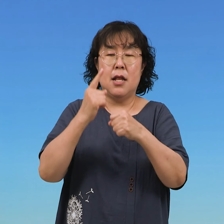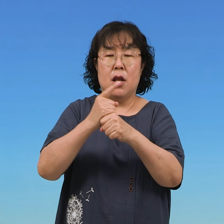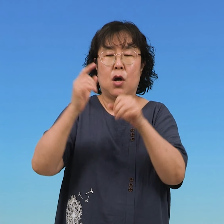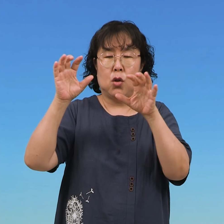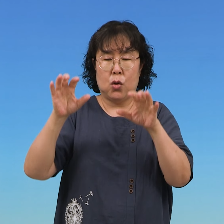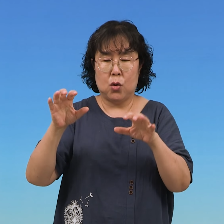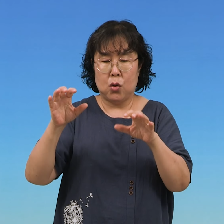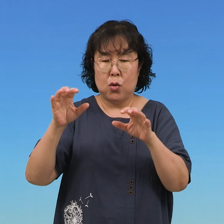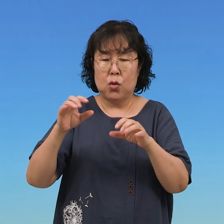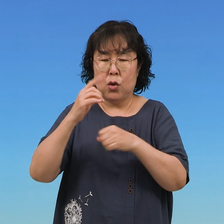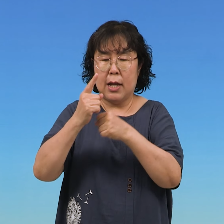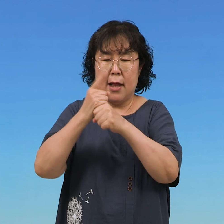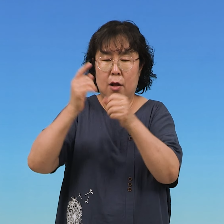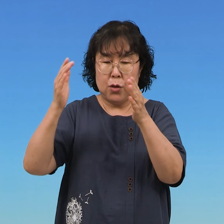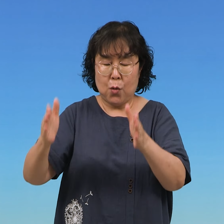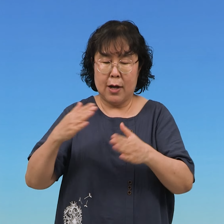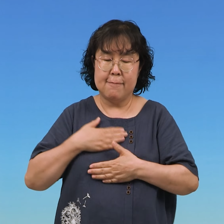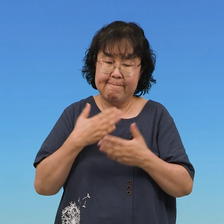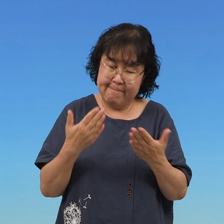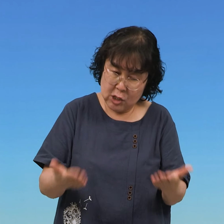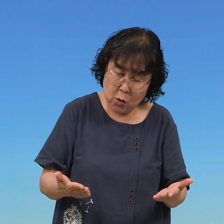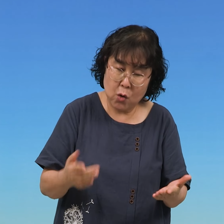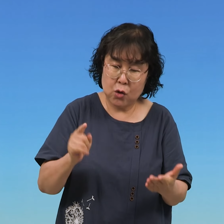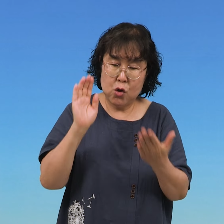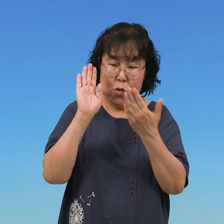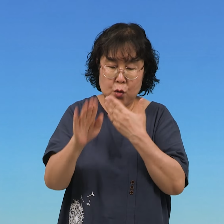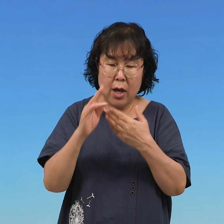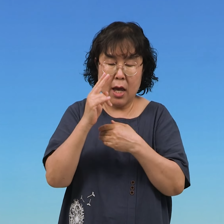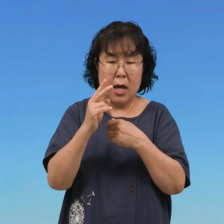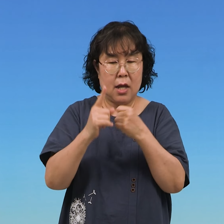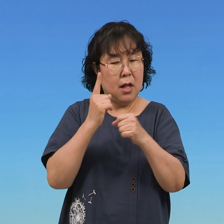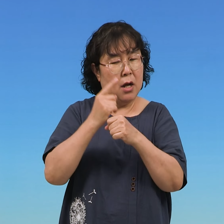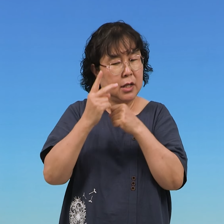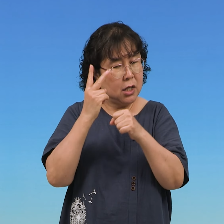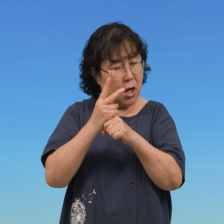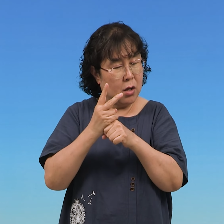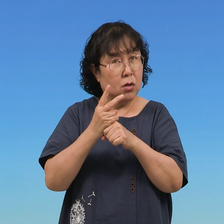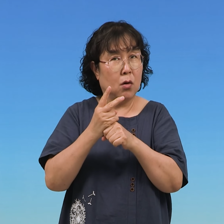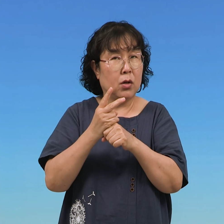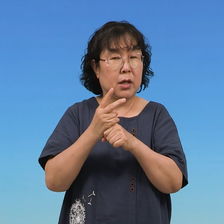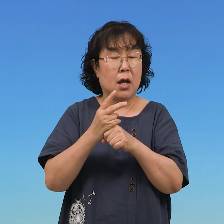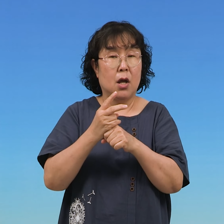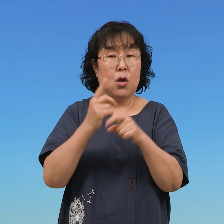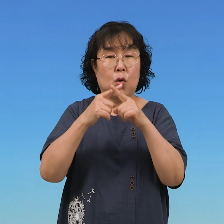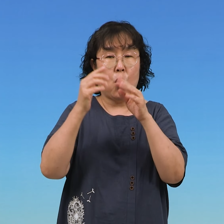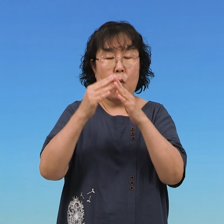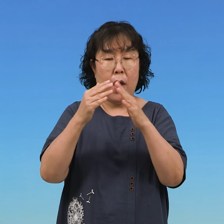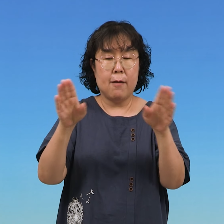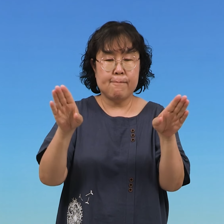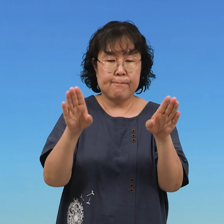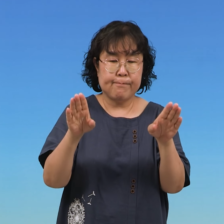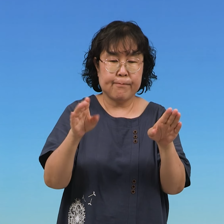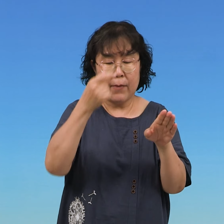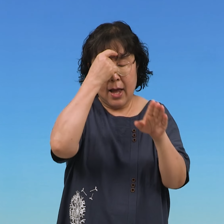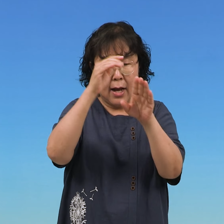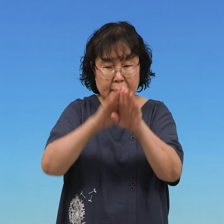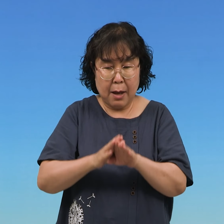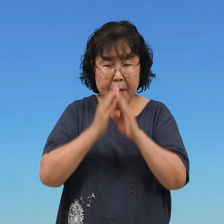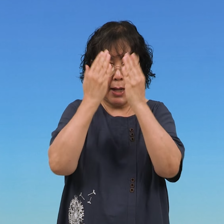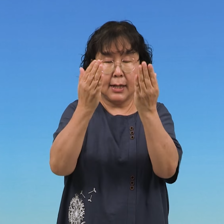나서 이제 그 이후에 뭐 1년이 되든 2년이 되든 그 이후에도 출석이 5,000명 이하가 되지 않으면